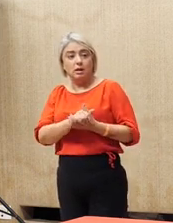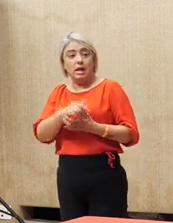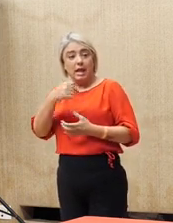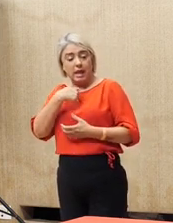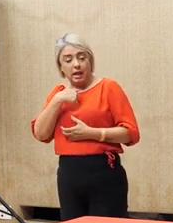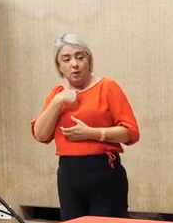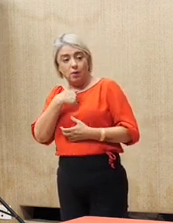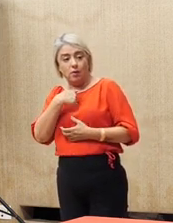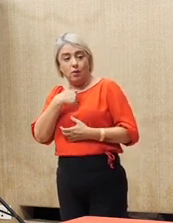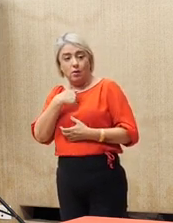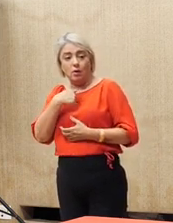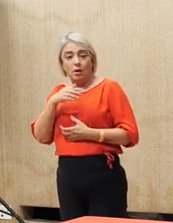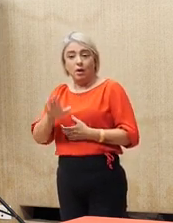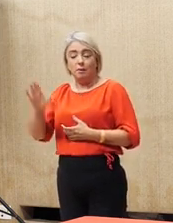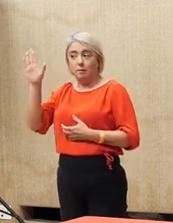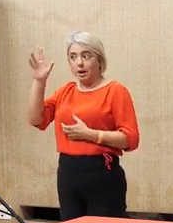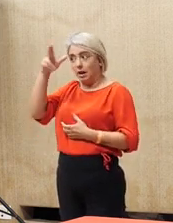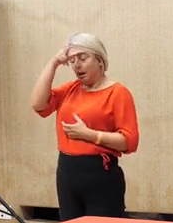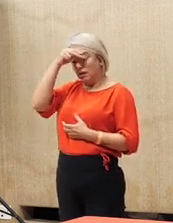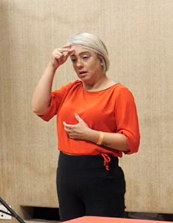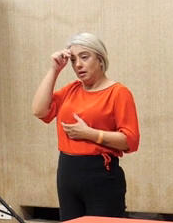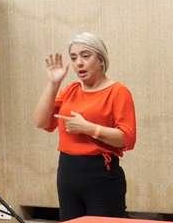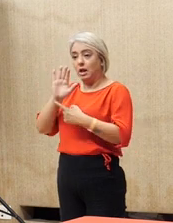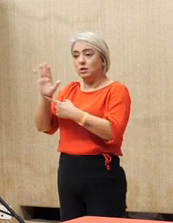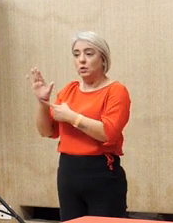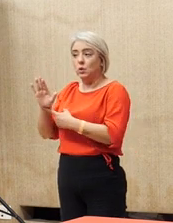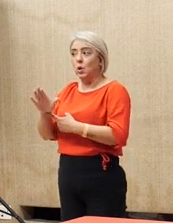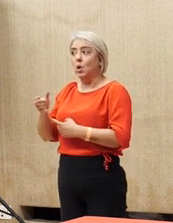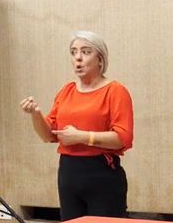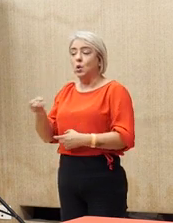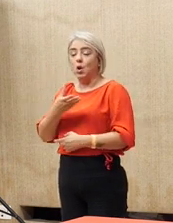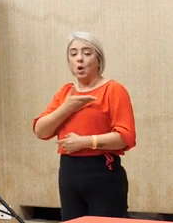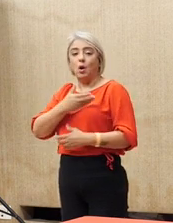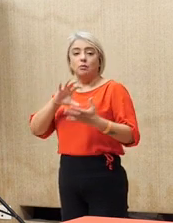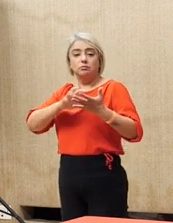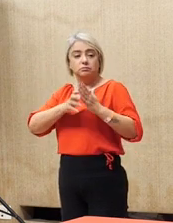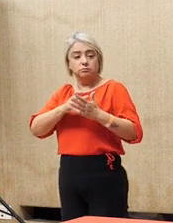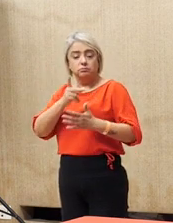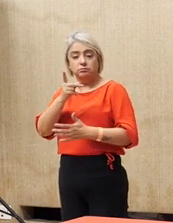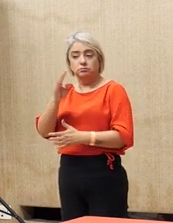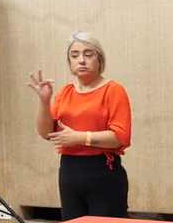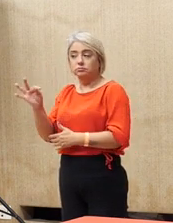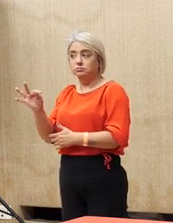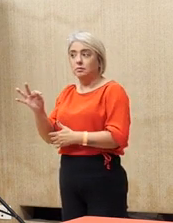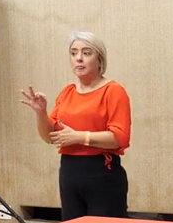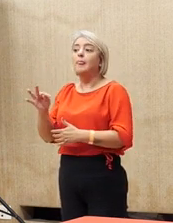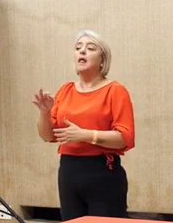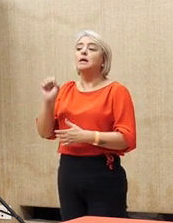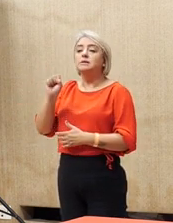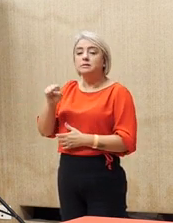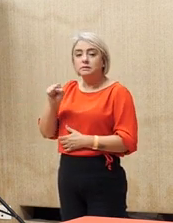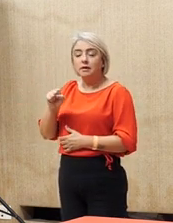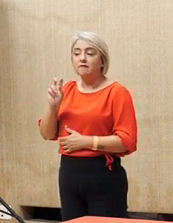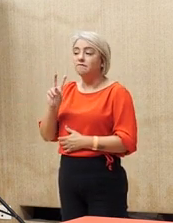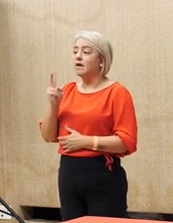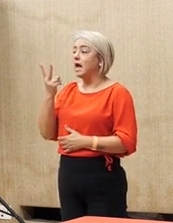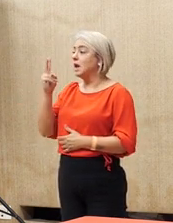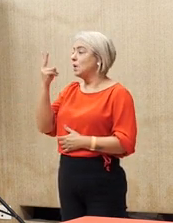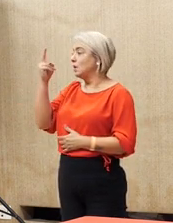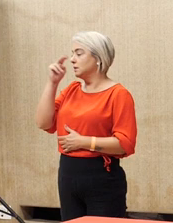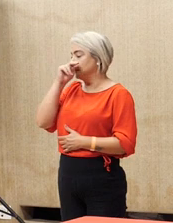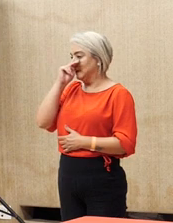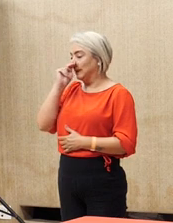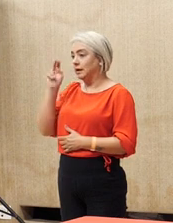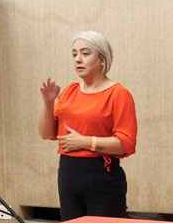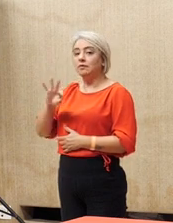eu, como pré-candidato a prefeito, com a ajuda dos novos companheiros do Partido dos Trabalhadores, pretendo, sim, valorizar